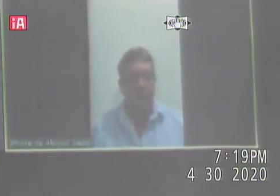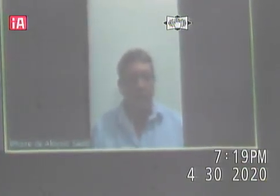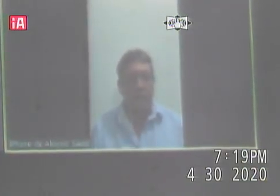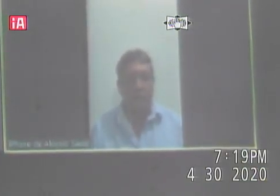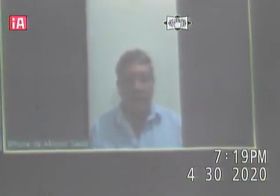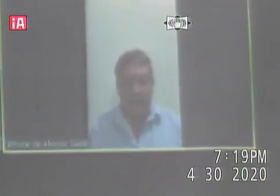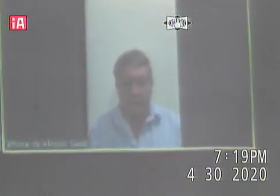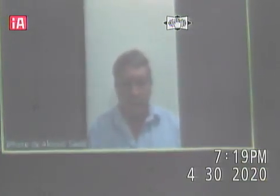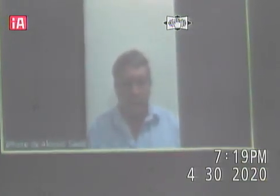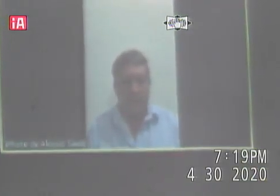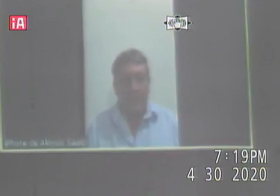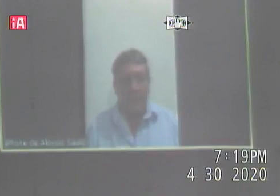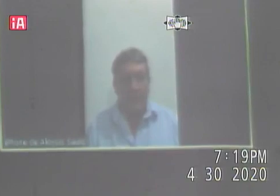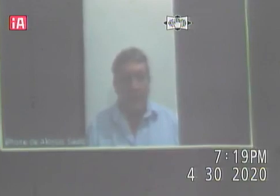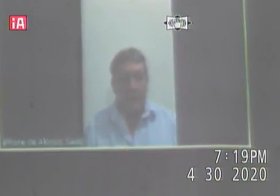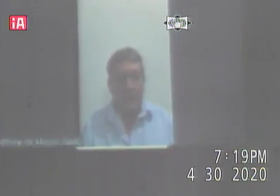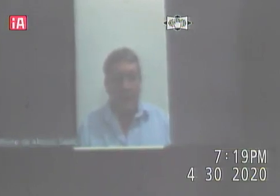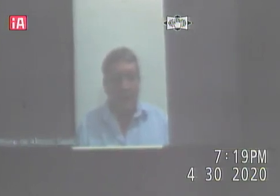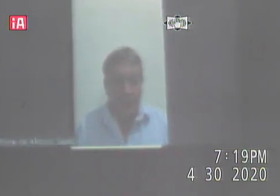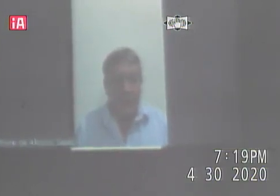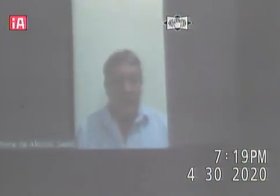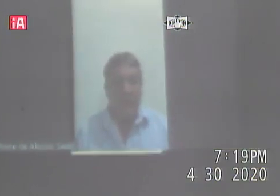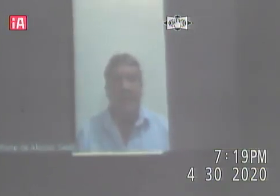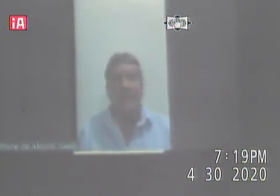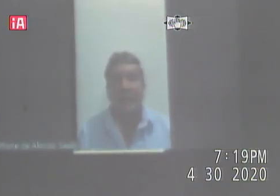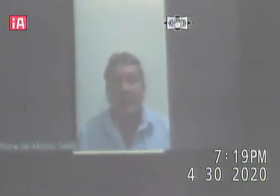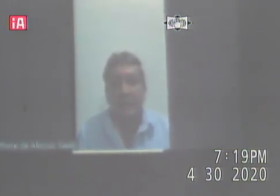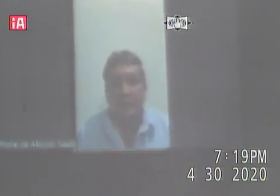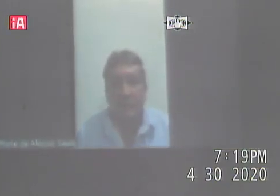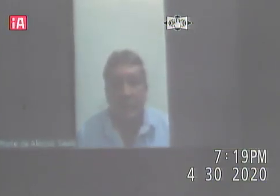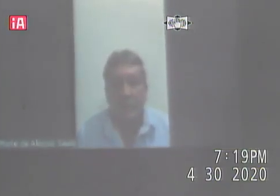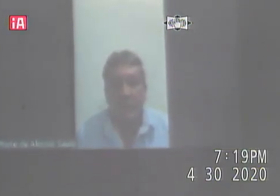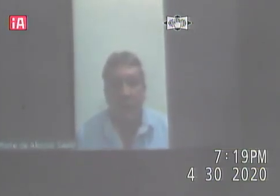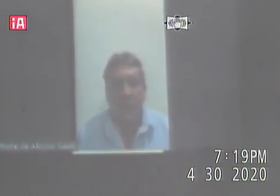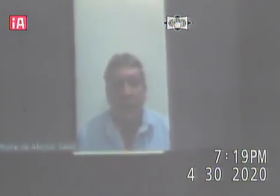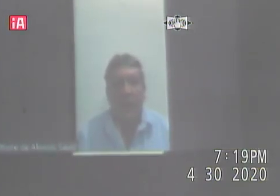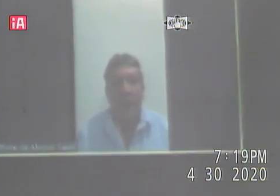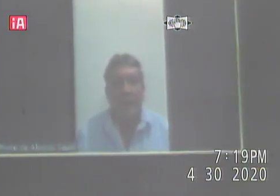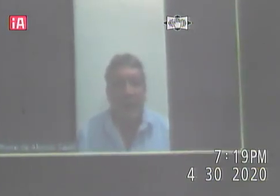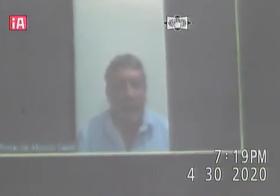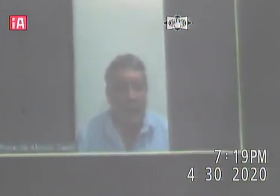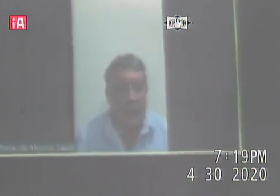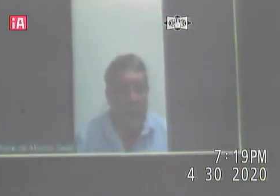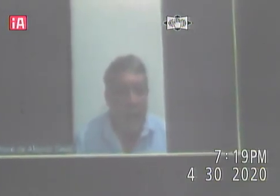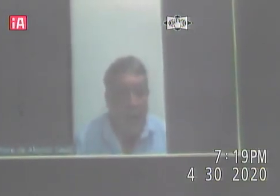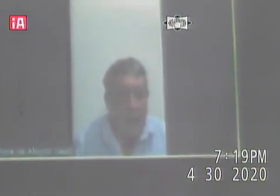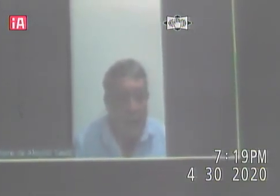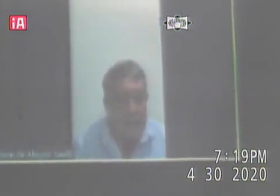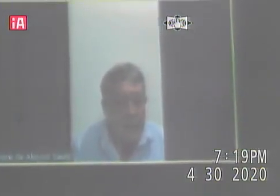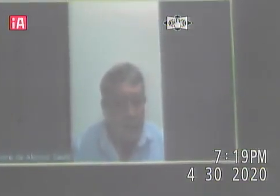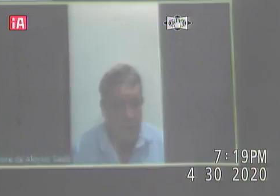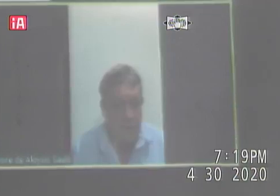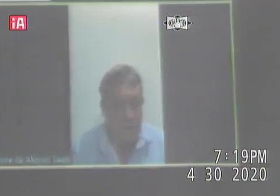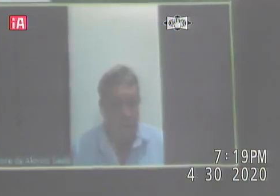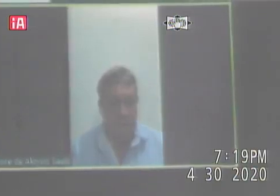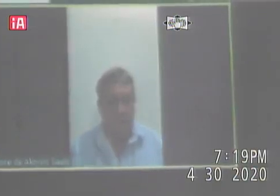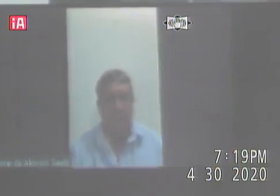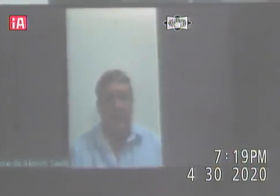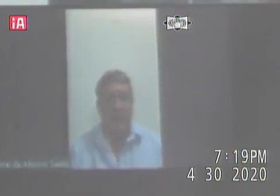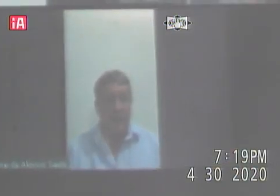com o governo do Estado existem. E a decisão, Rafael, é de caráter